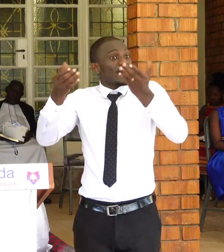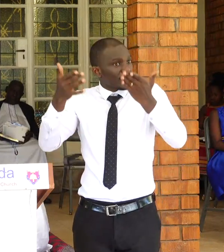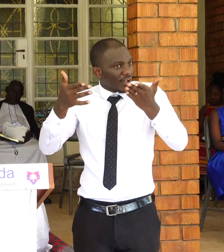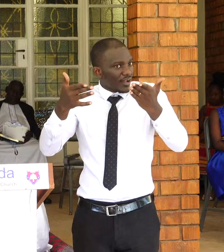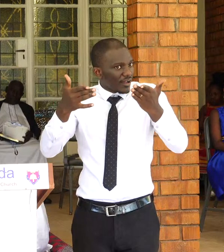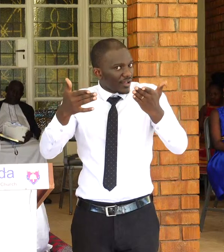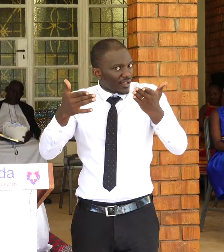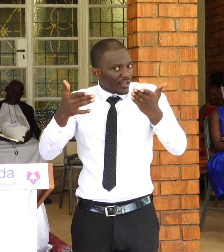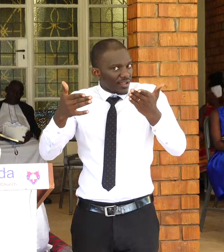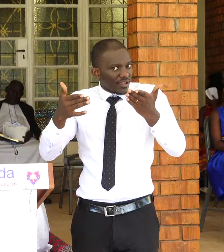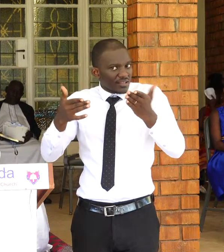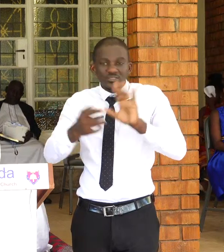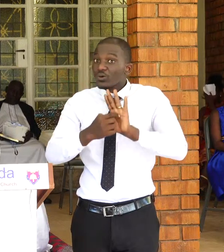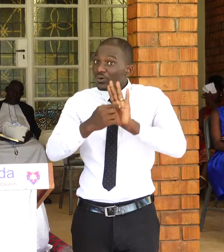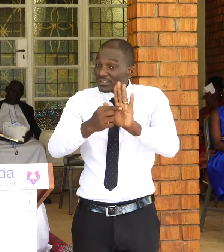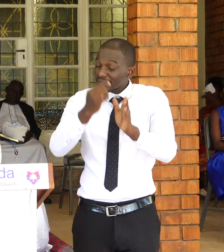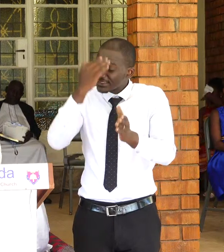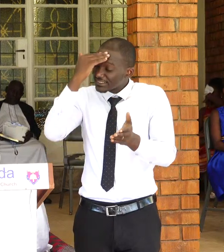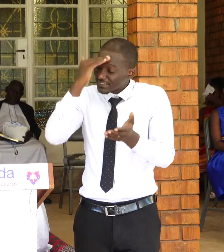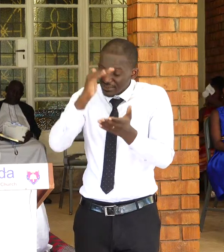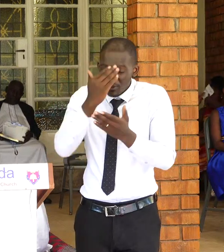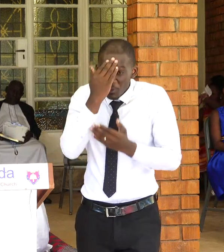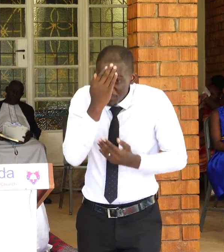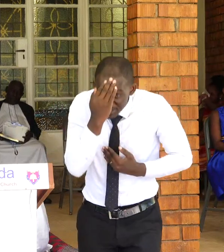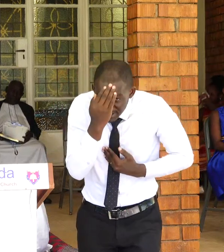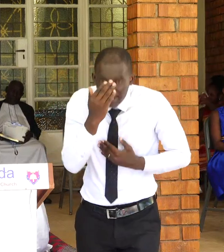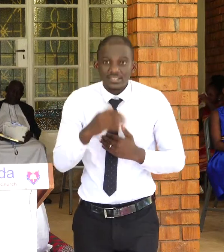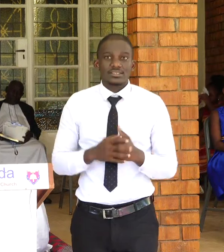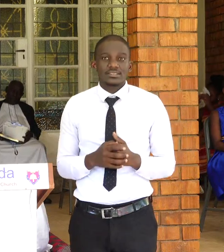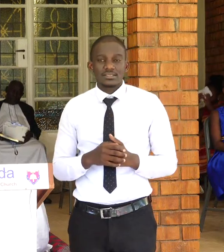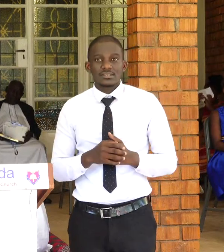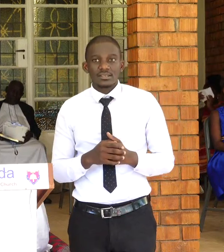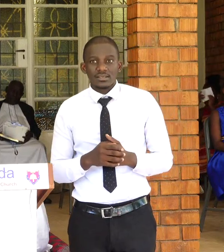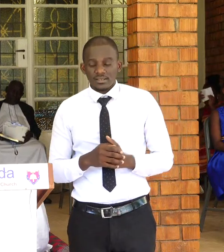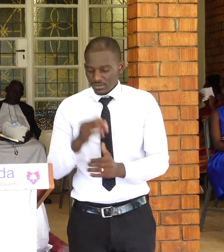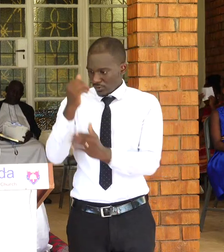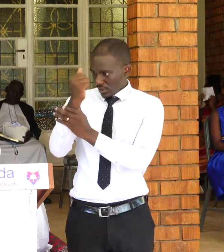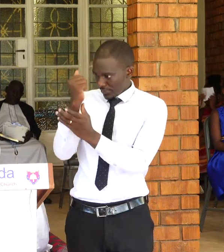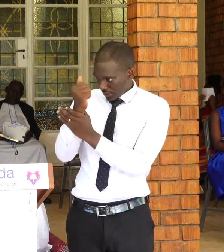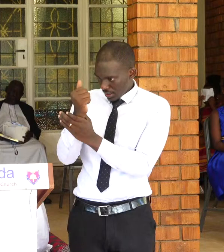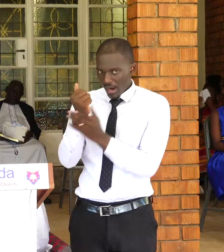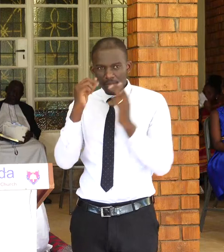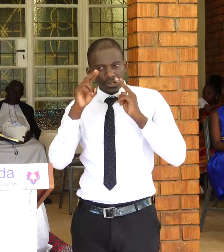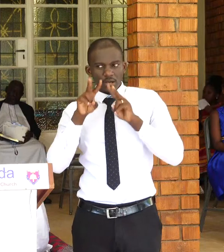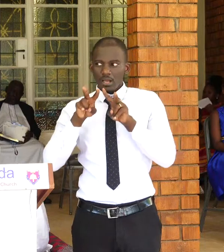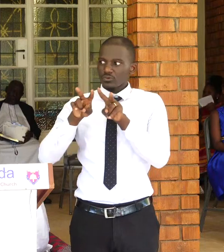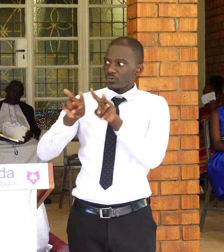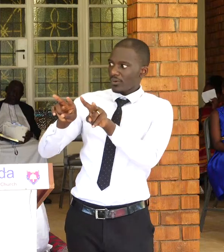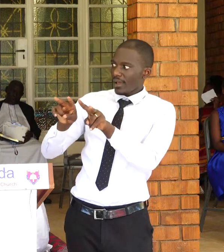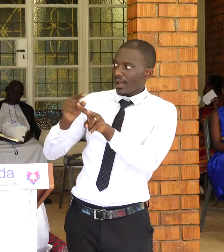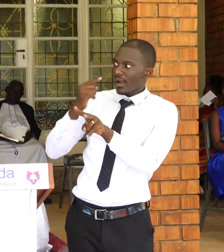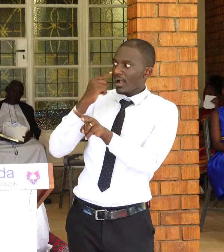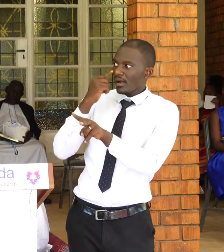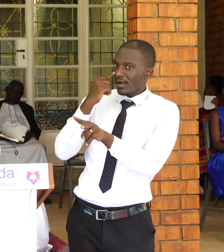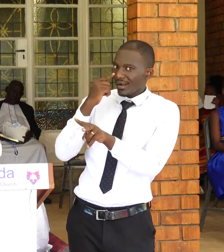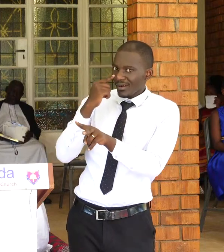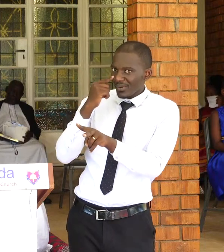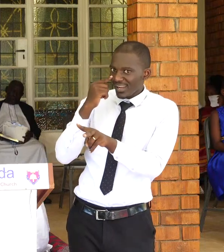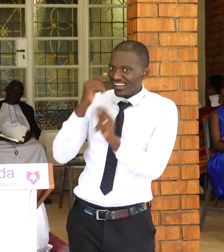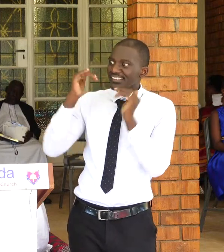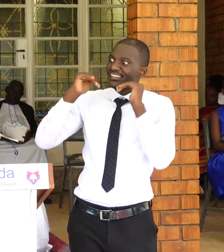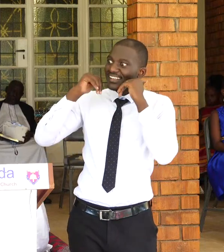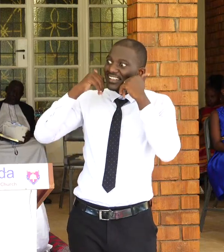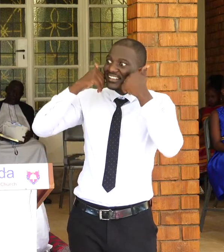kabwetowaze kabugonvu mu maaso ga Katonda wo. Ibulayimu n'ayimusa amaaso ge n'atunula, laba ennyuma we